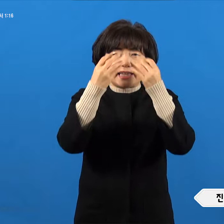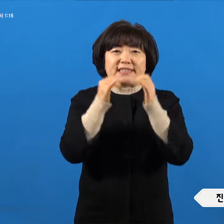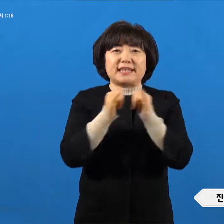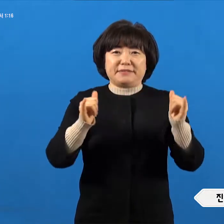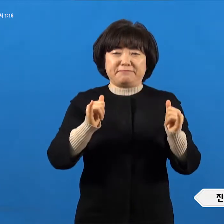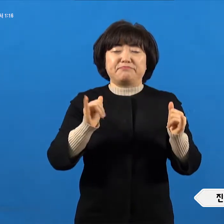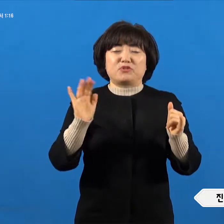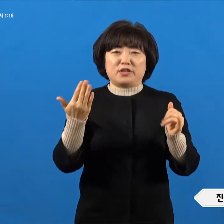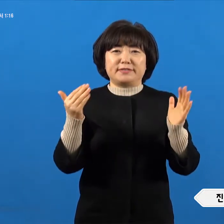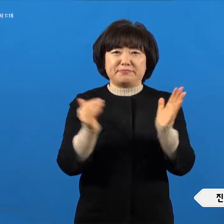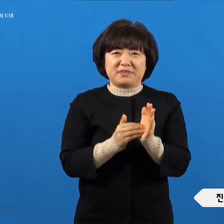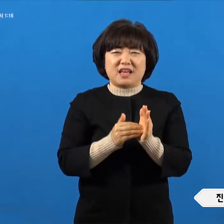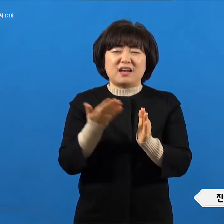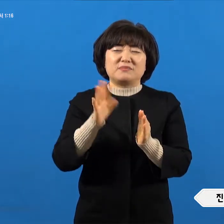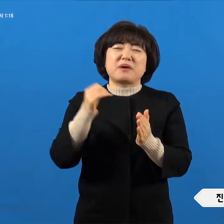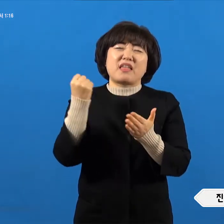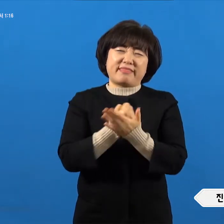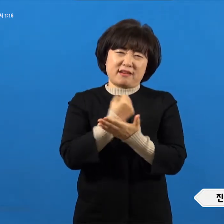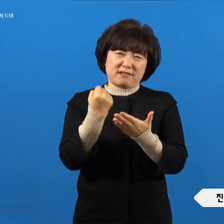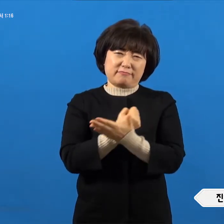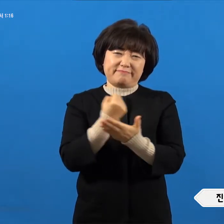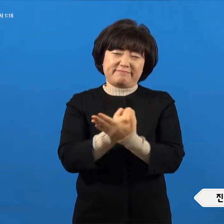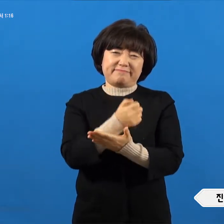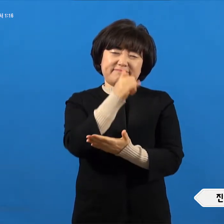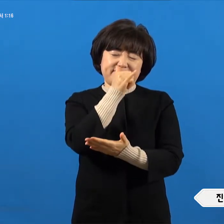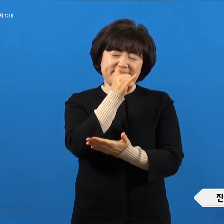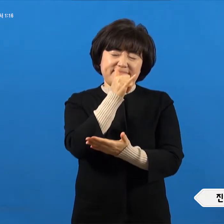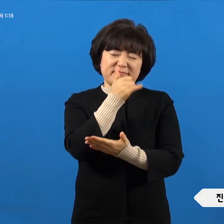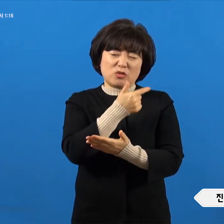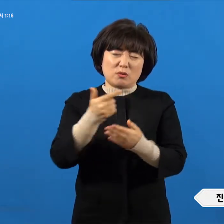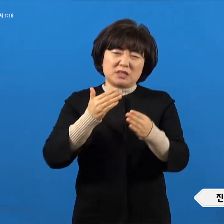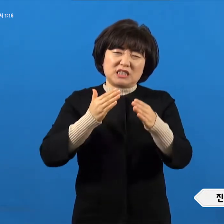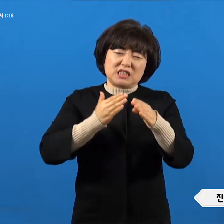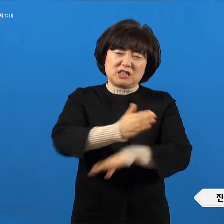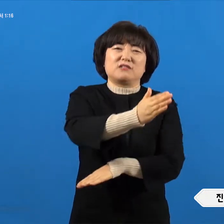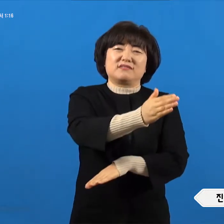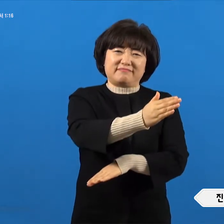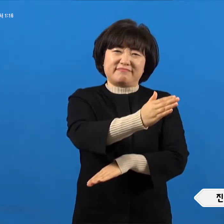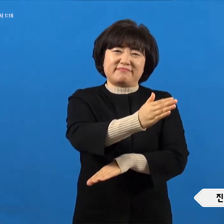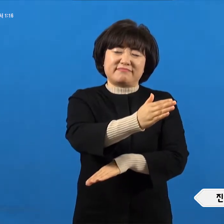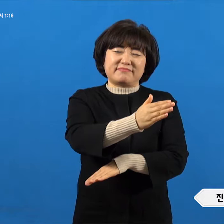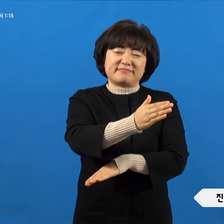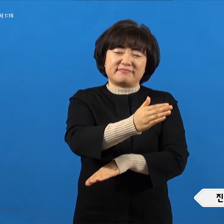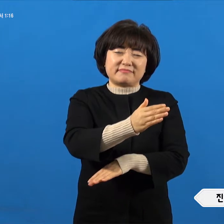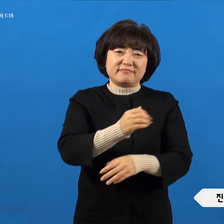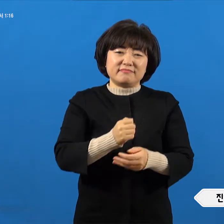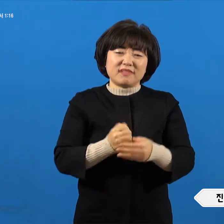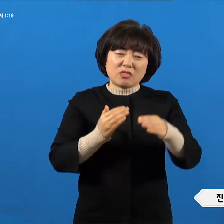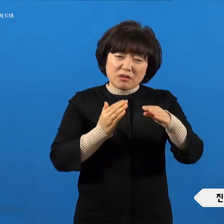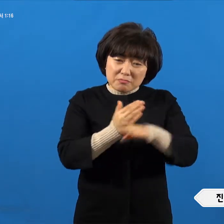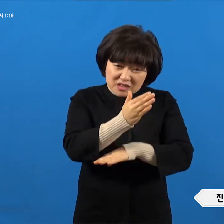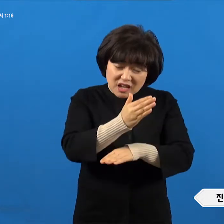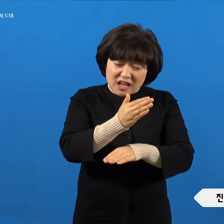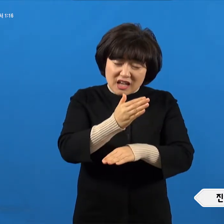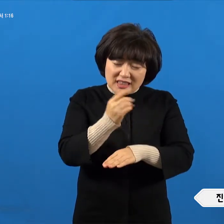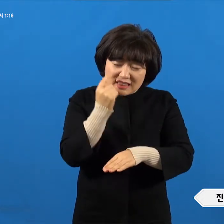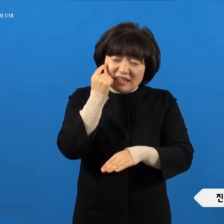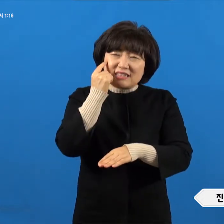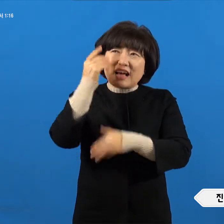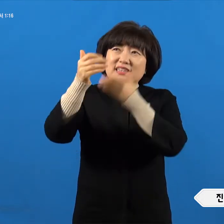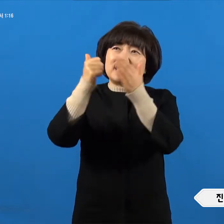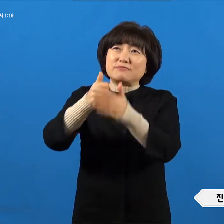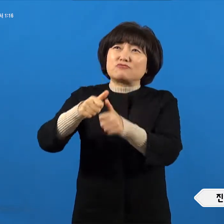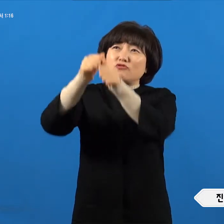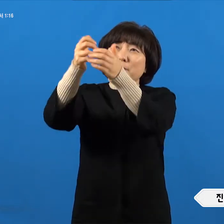되었습니다. 그러나 유감스러운 것이 있습니다. 그것은 너무 늦게 깨달았다는 것입니다. 늦게라도 깨달아서 하나님의 자녀가 된